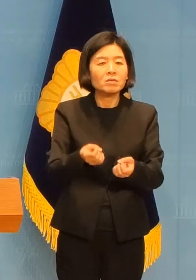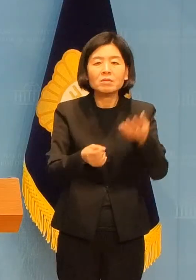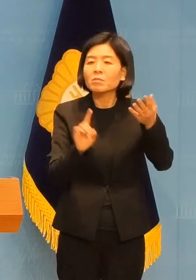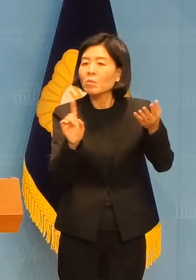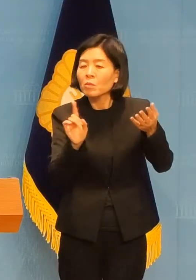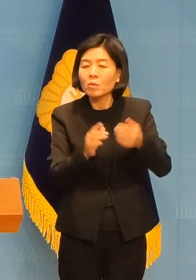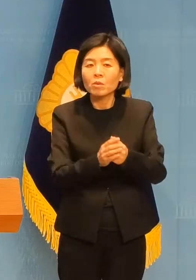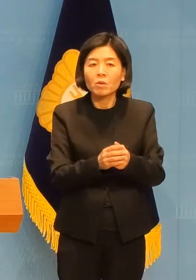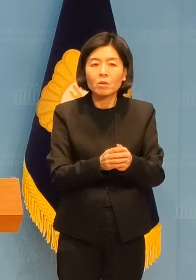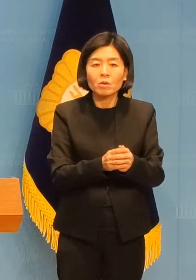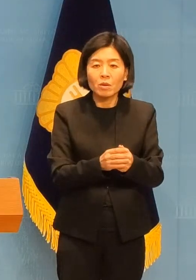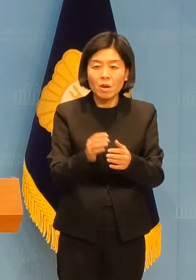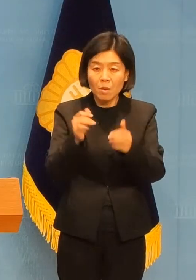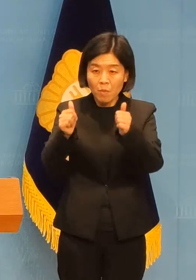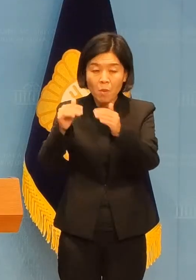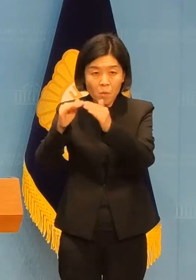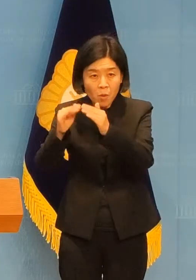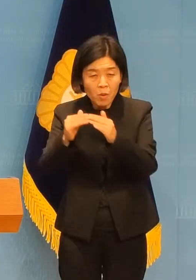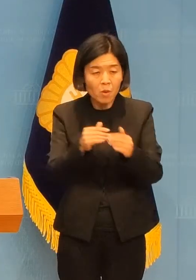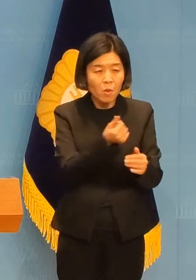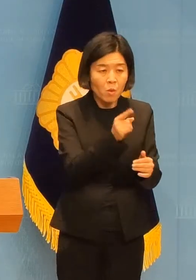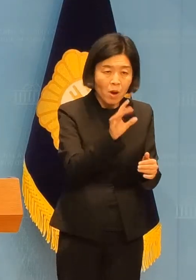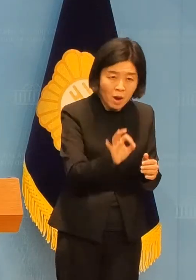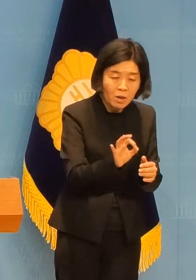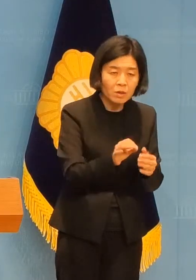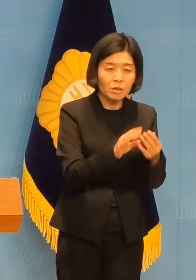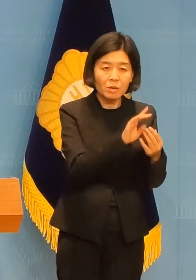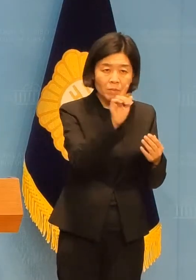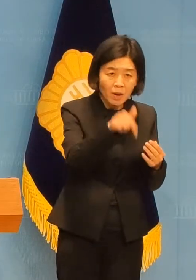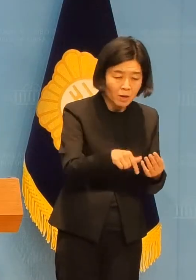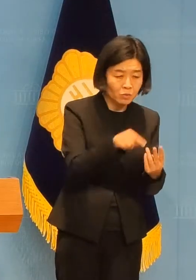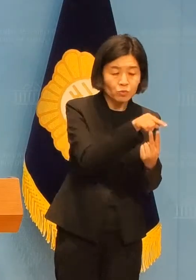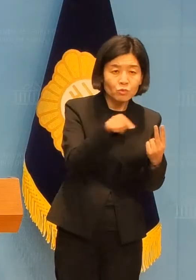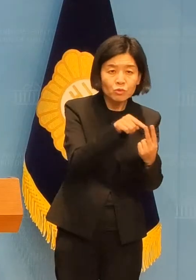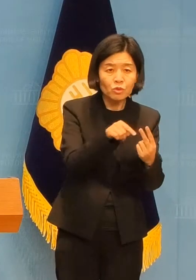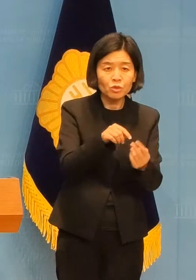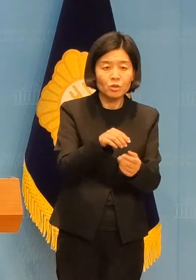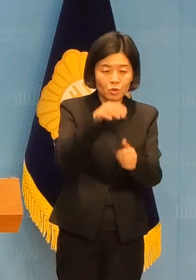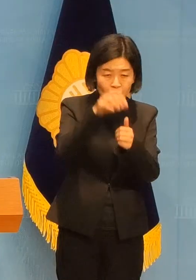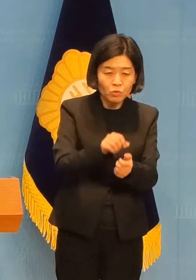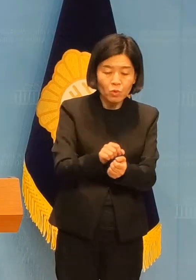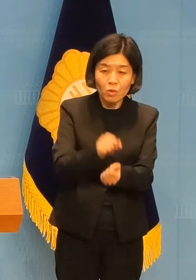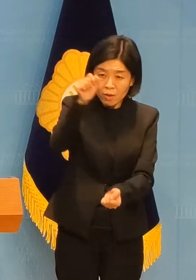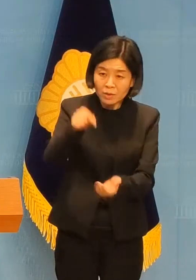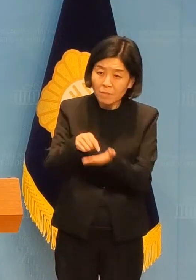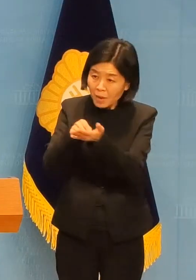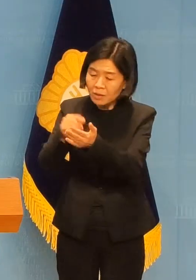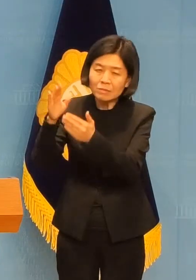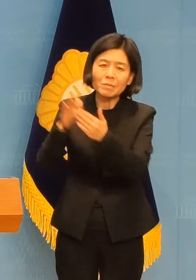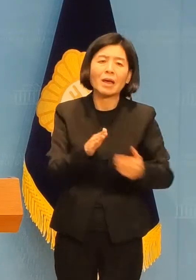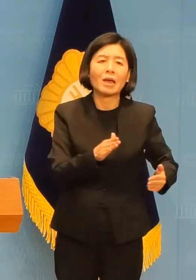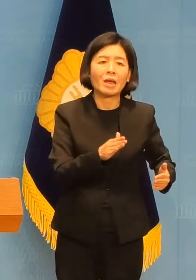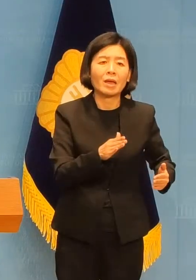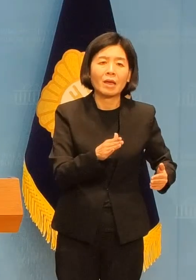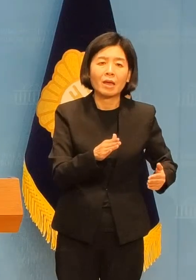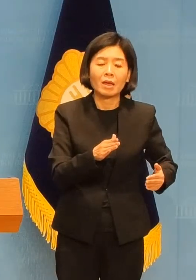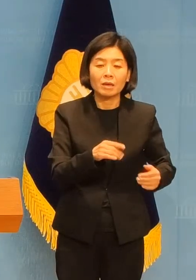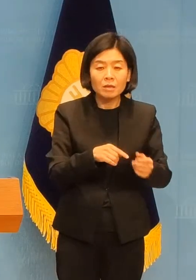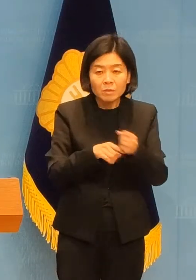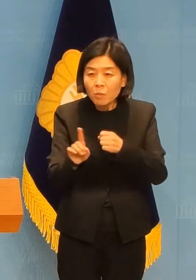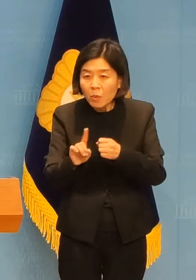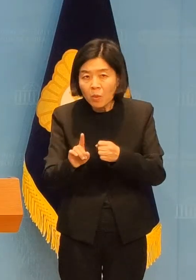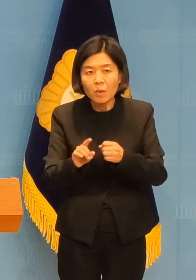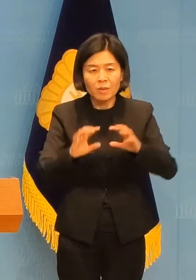국무총리와 박성재 전 법무부 장관에 대한 구속영장을 기각했습니다. 이번 결정은 내란 종식 의지가